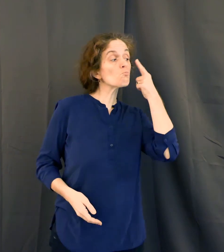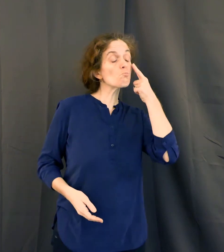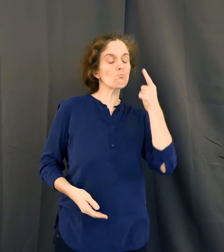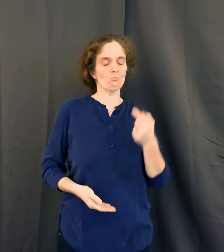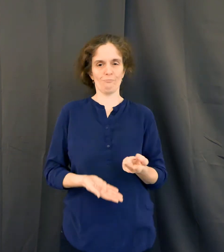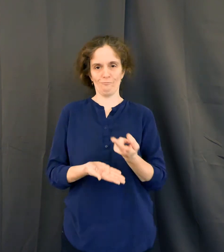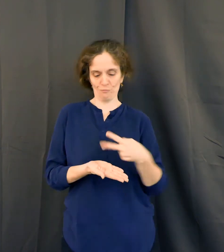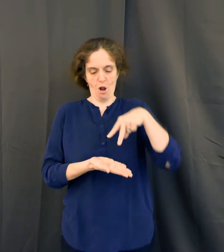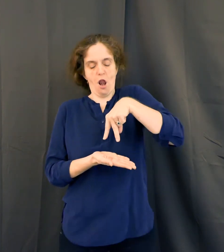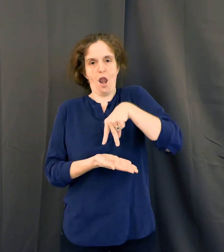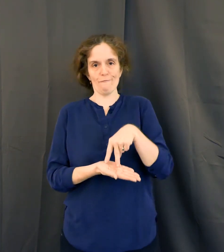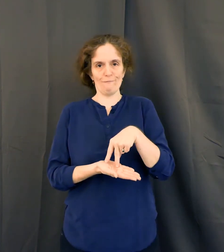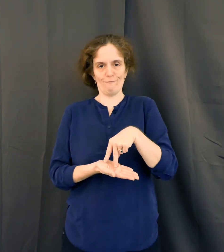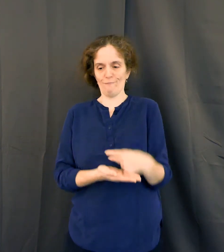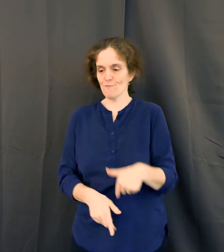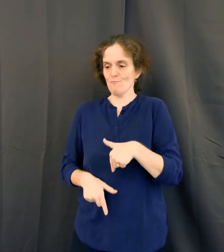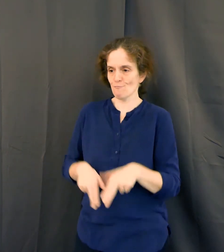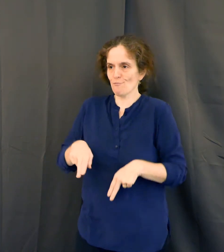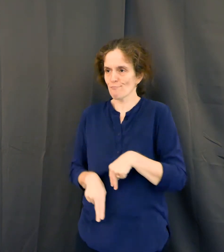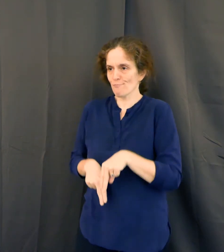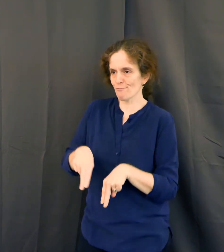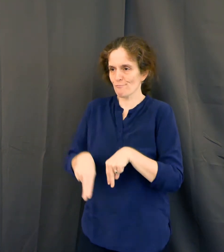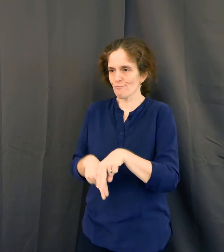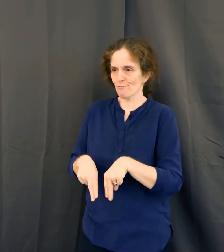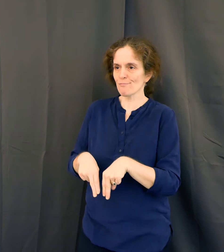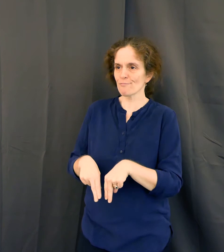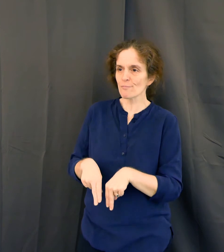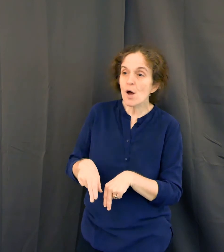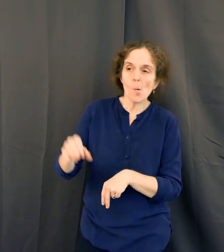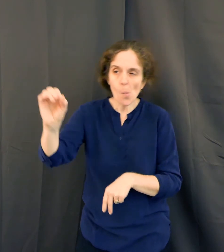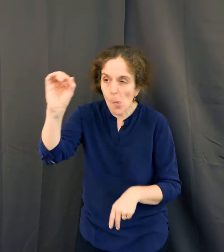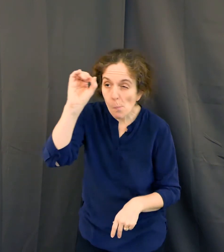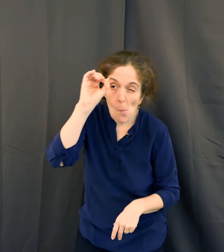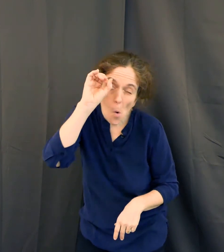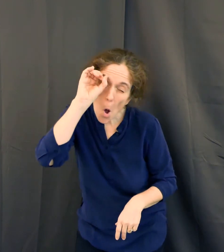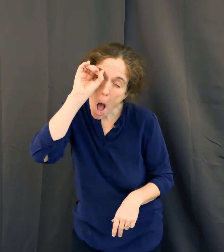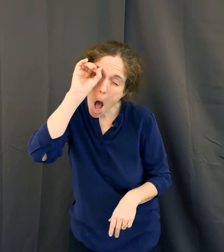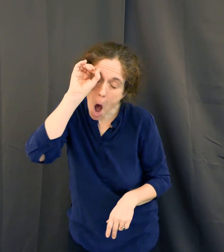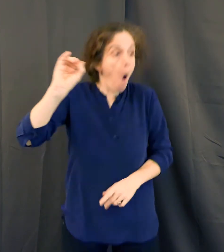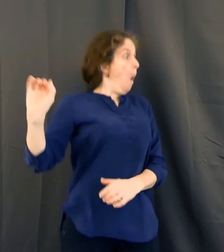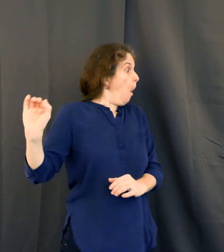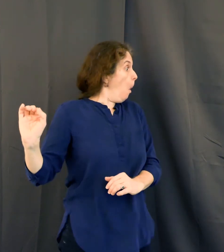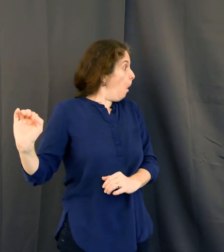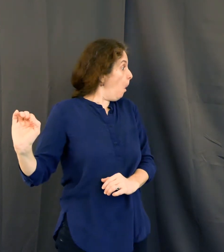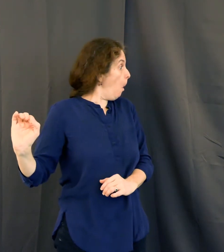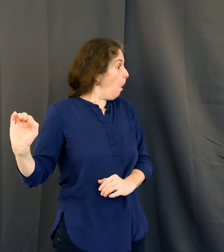Je vais voir. Le papa rat se lève. Il regarde dans l'œil de bœuf.